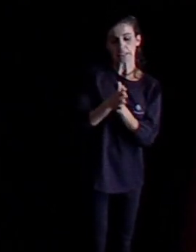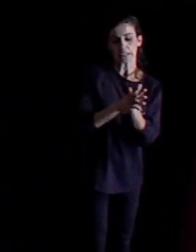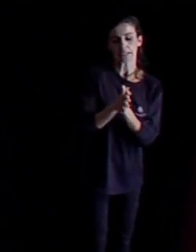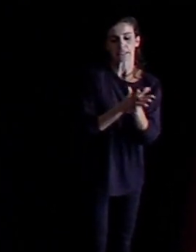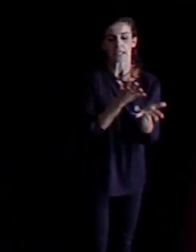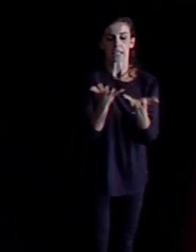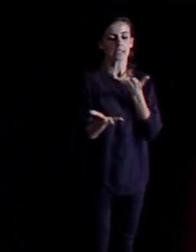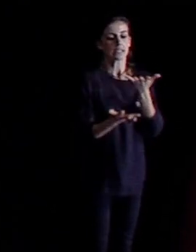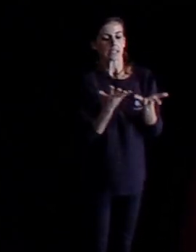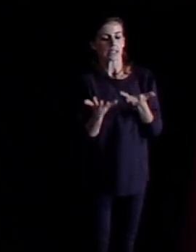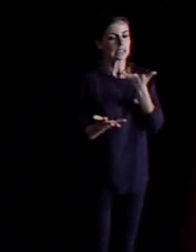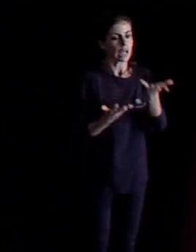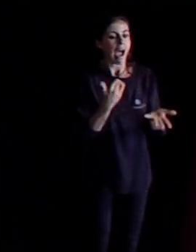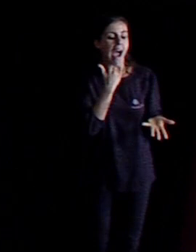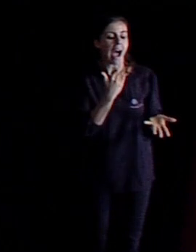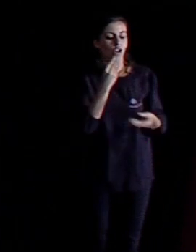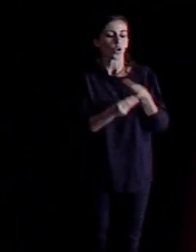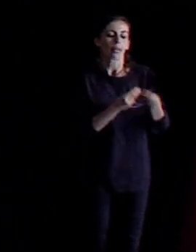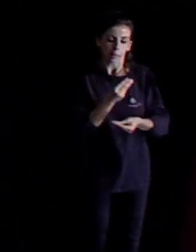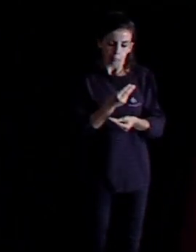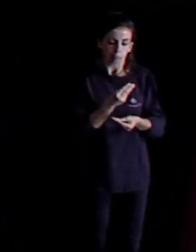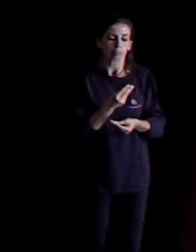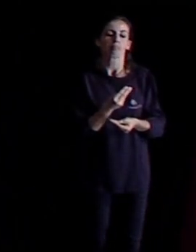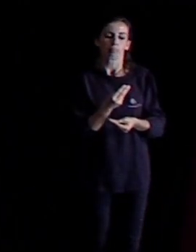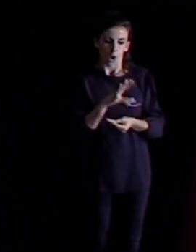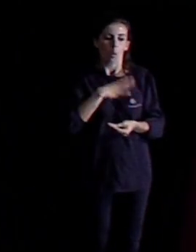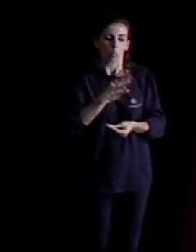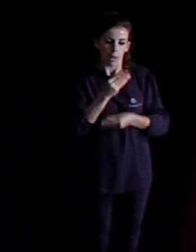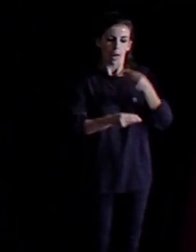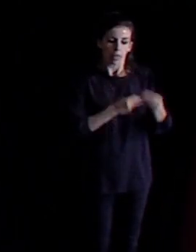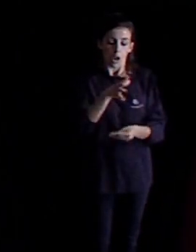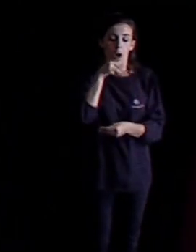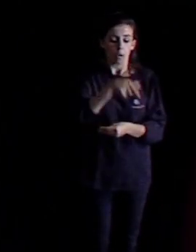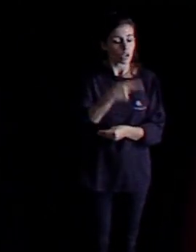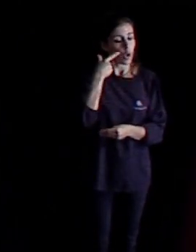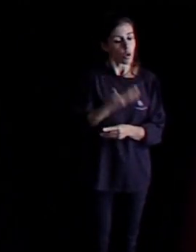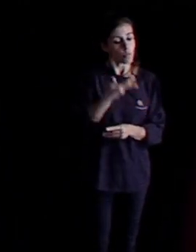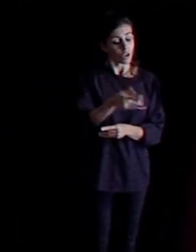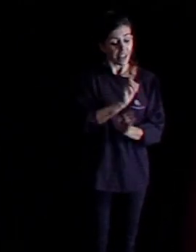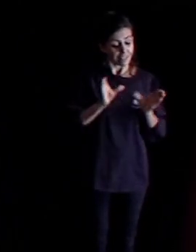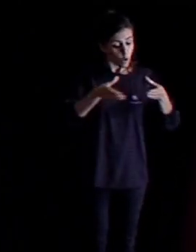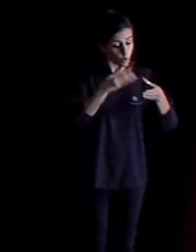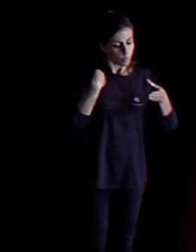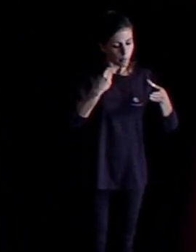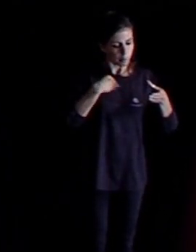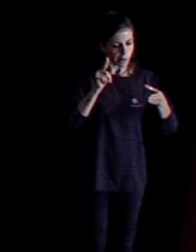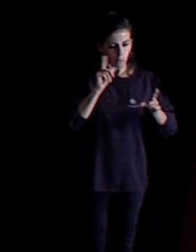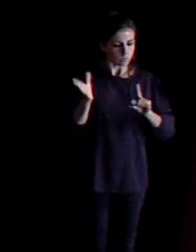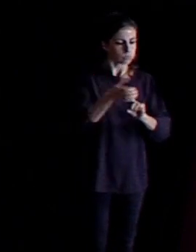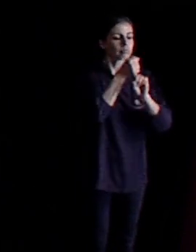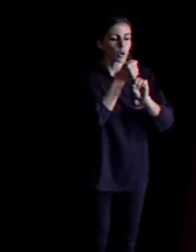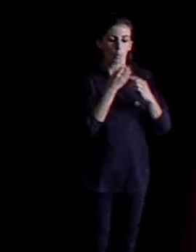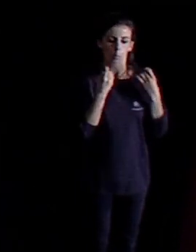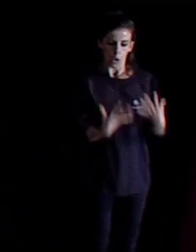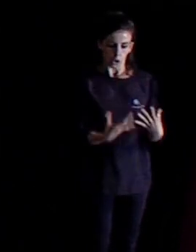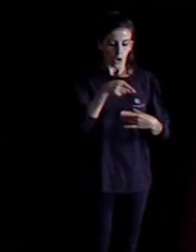a hacer alguna cosa, puede hacerlo. Por lo tanto, es muy importante la detección de ese grupo, de esos grupos